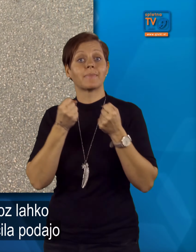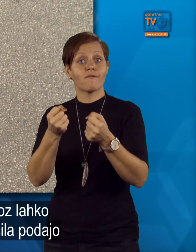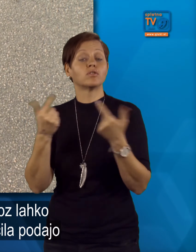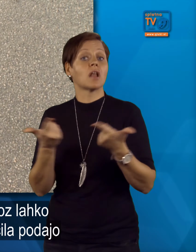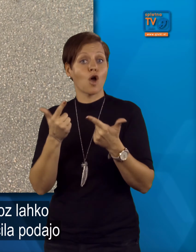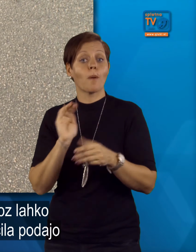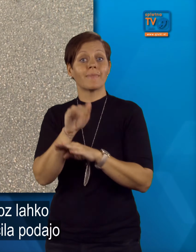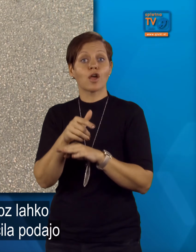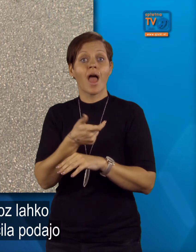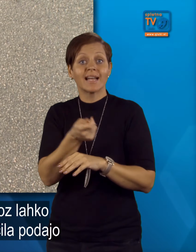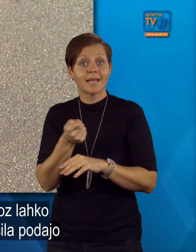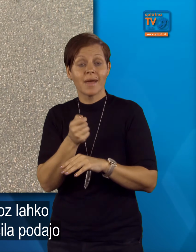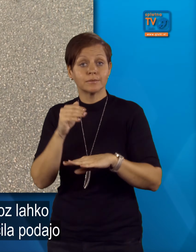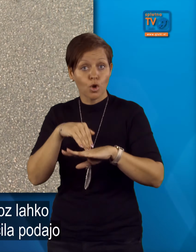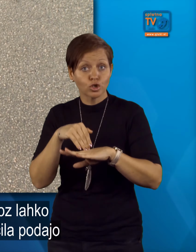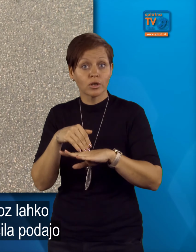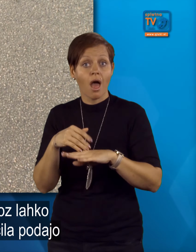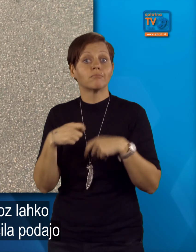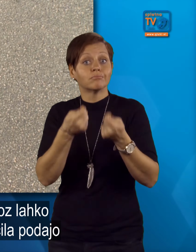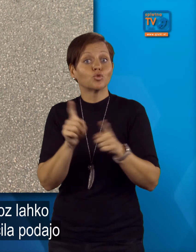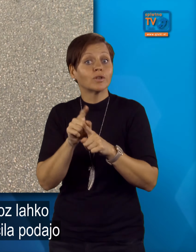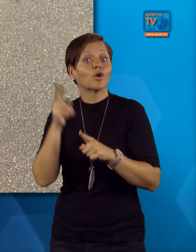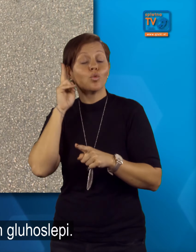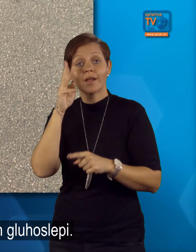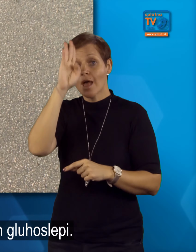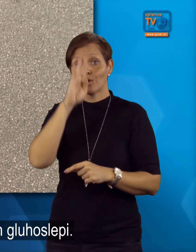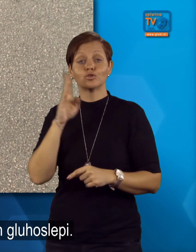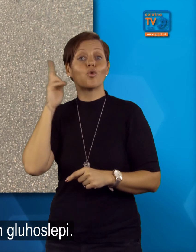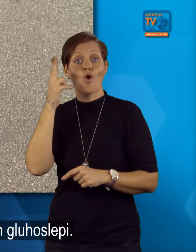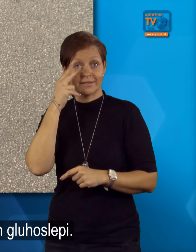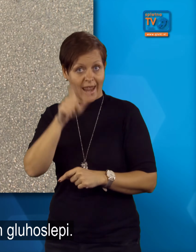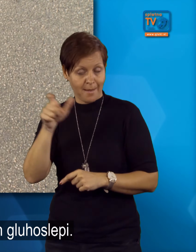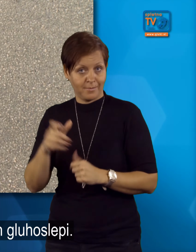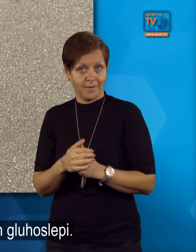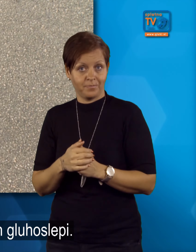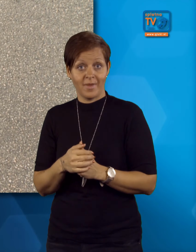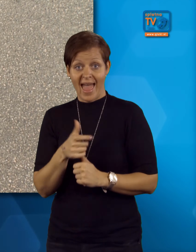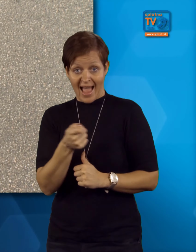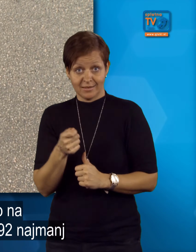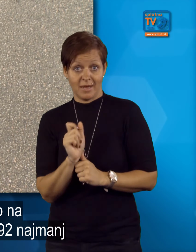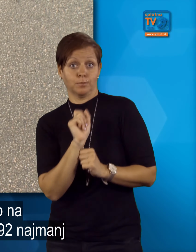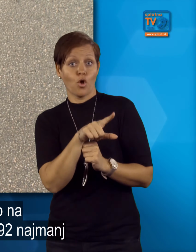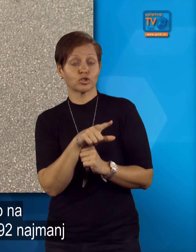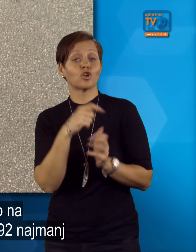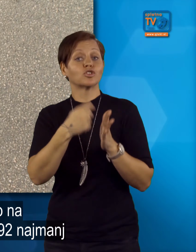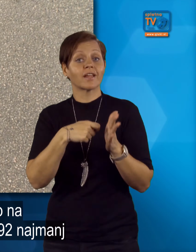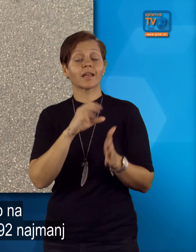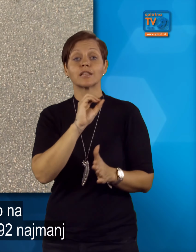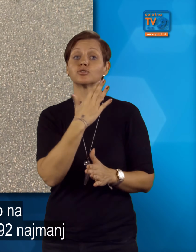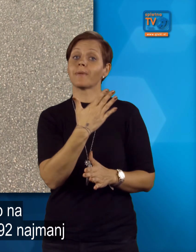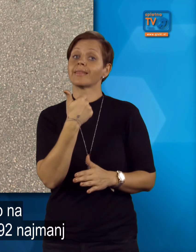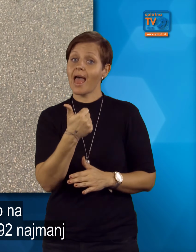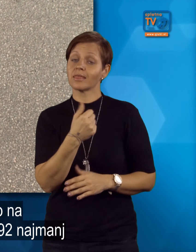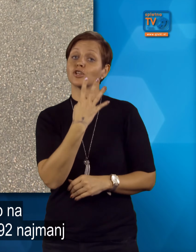Zahtevo za prevoz lahko preko SMS sporočila podajo tudi gluhi, naglušni in gluhoslepi. SMS pošljejo na